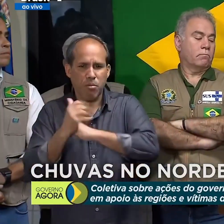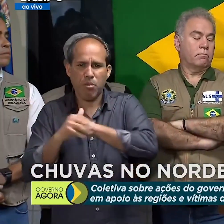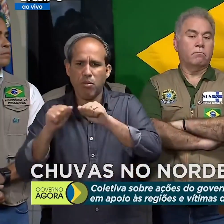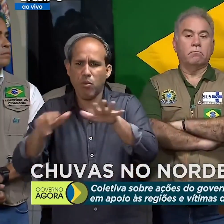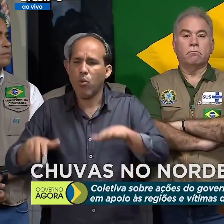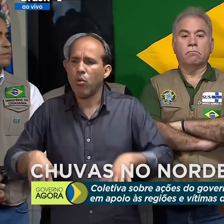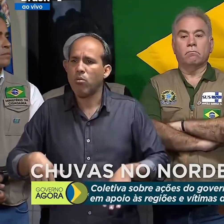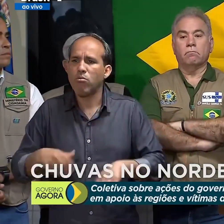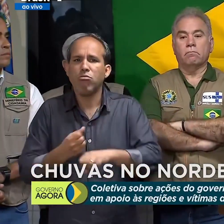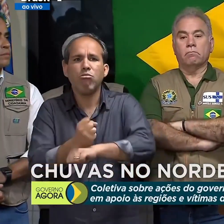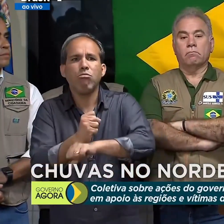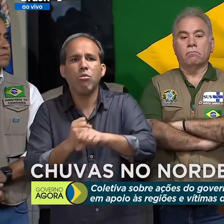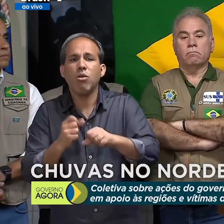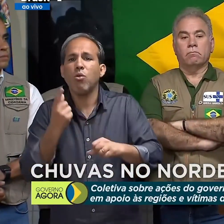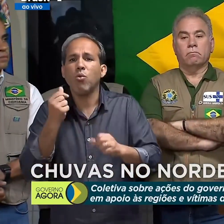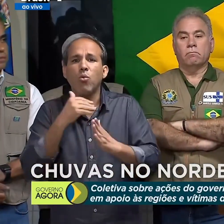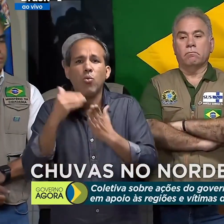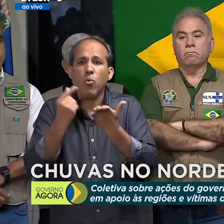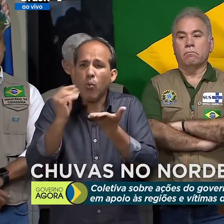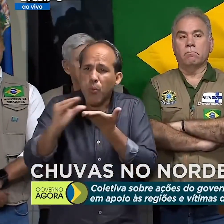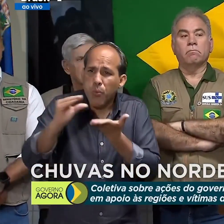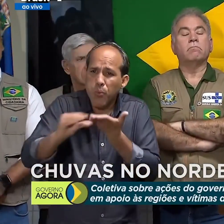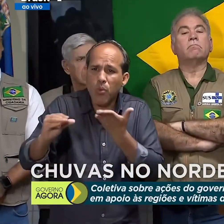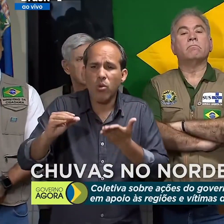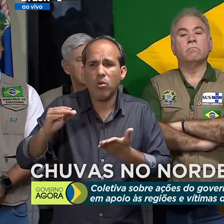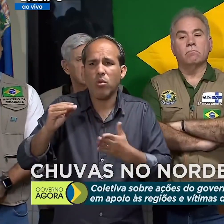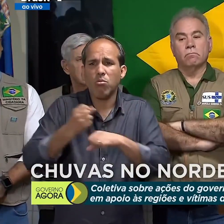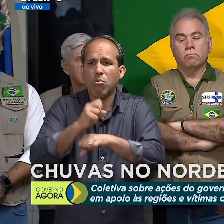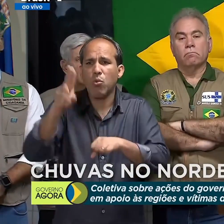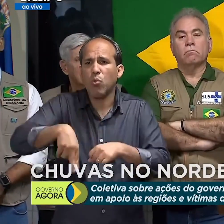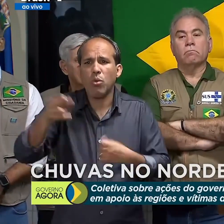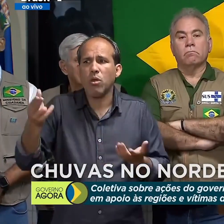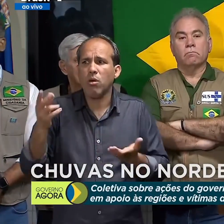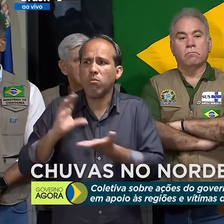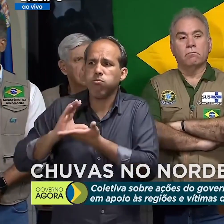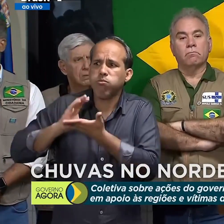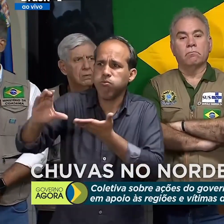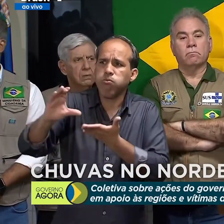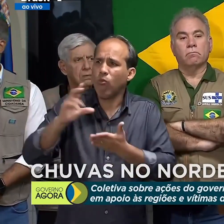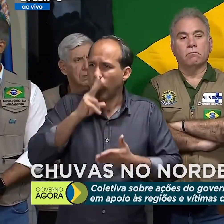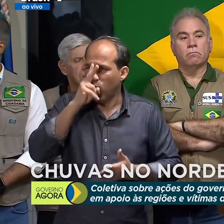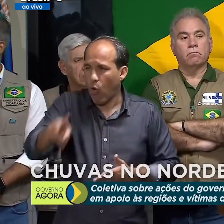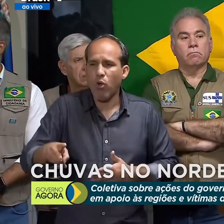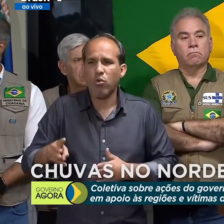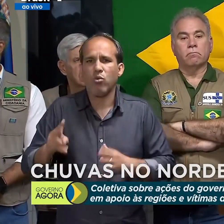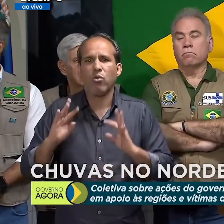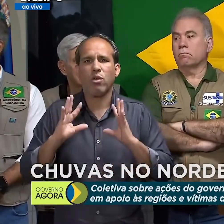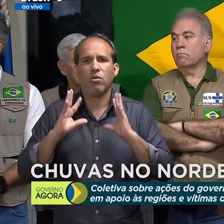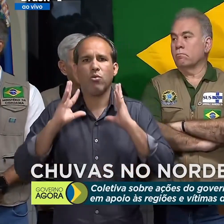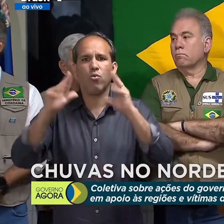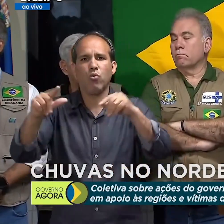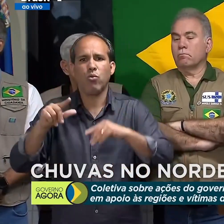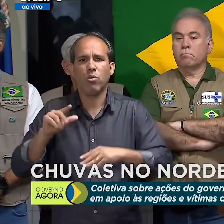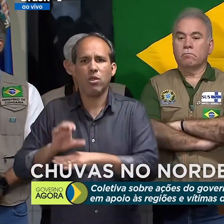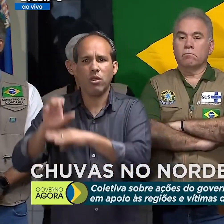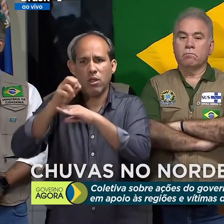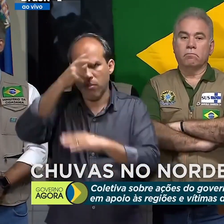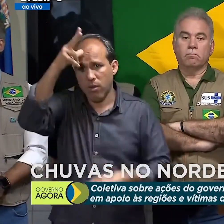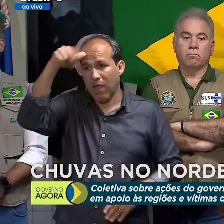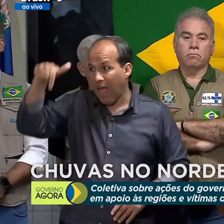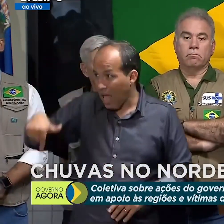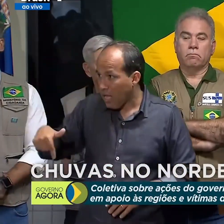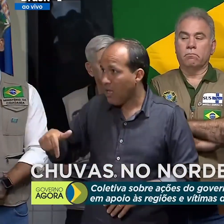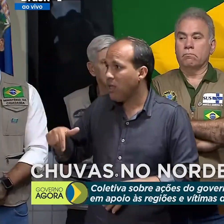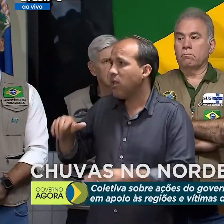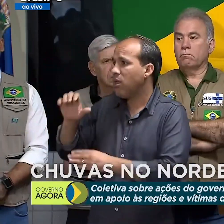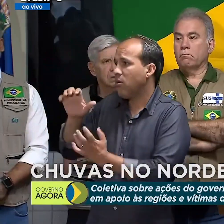não deixamos de mandar o fruto os recursos para estados e municípios do Estado foi um dos contemplados não existe